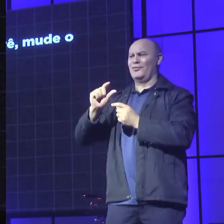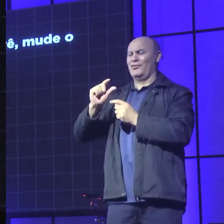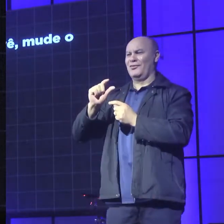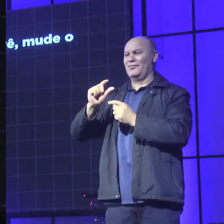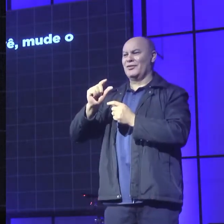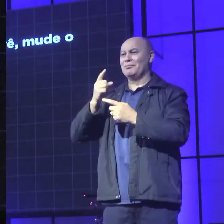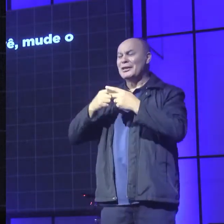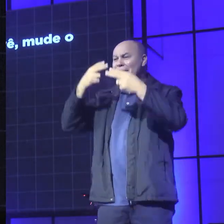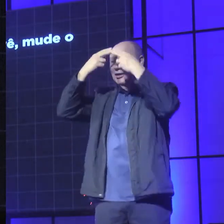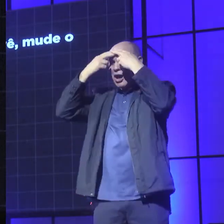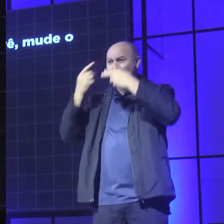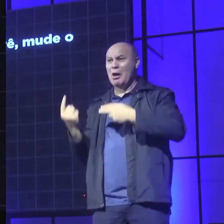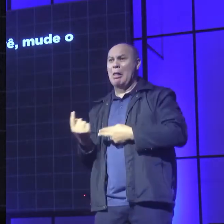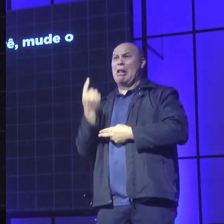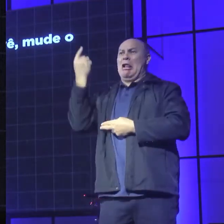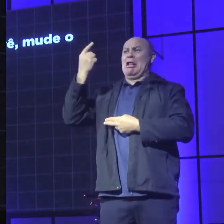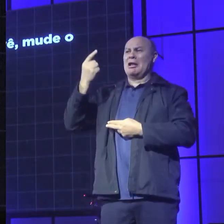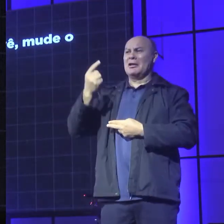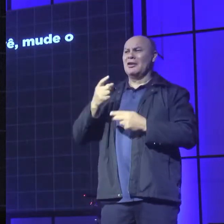E não encolhi, cresci mais ainda.